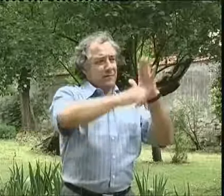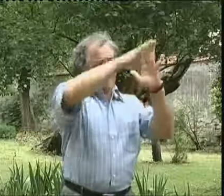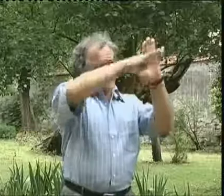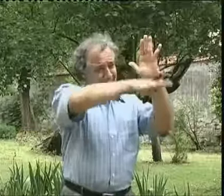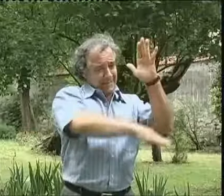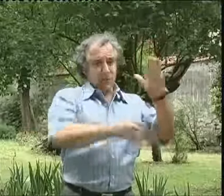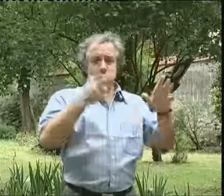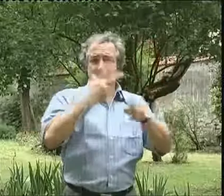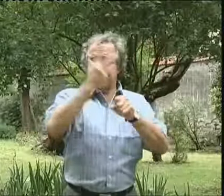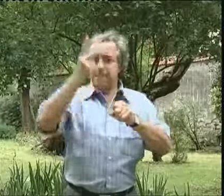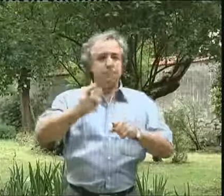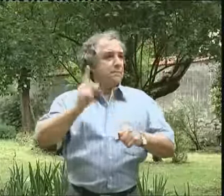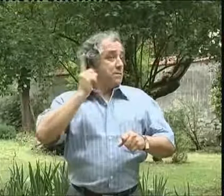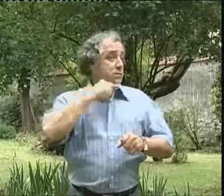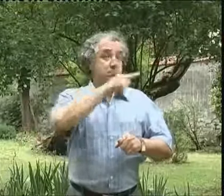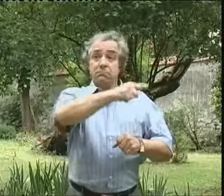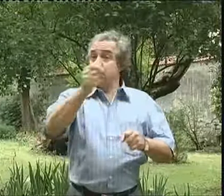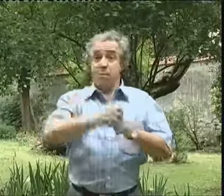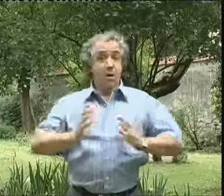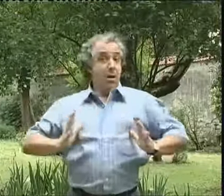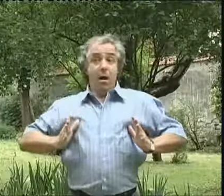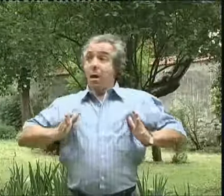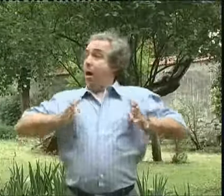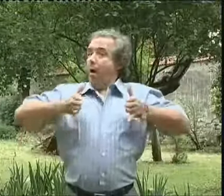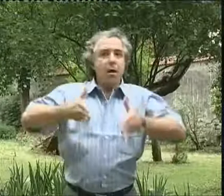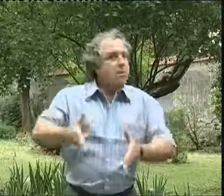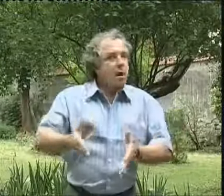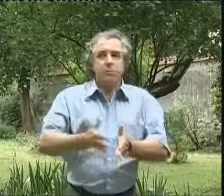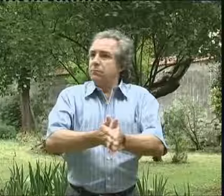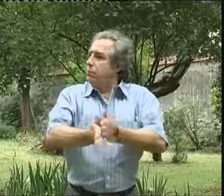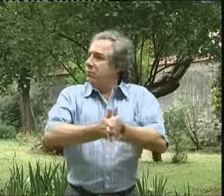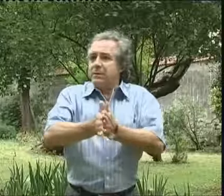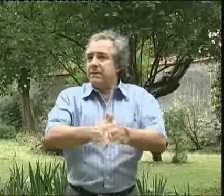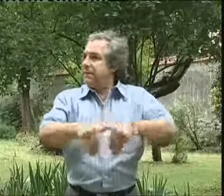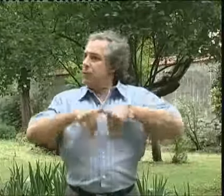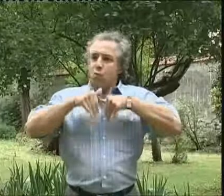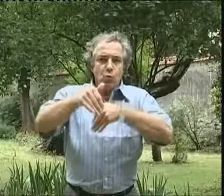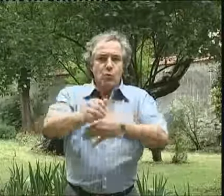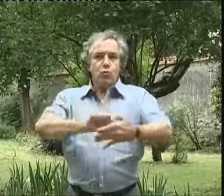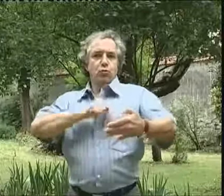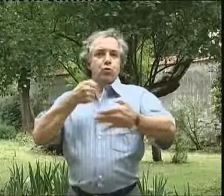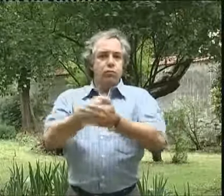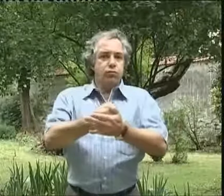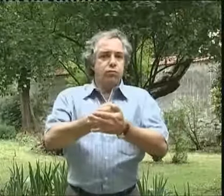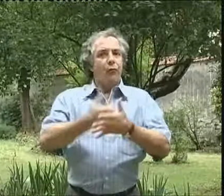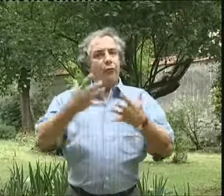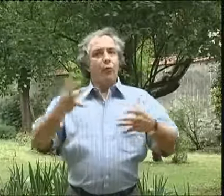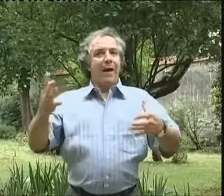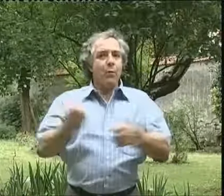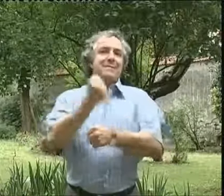avec notre calendrier. Les sourds sont entrés bénévolement et très enthousiastes dans ce projet, motivés pour aller jusqu'au